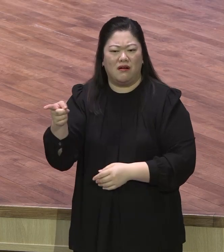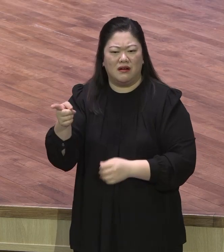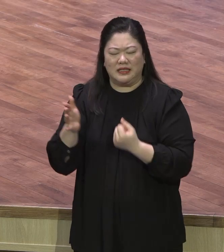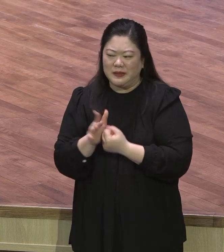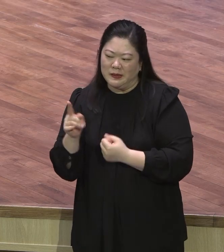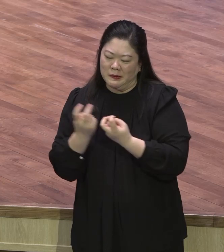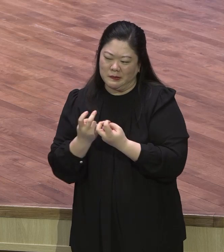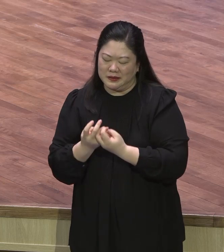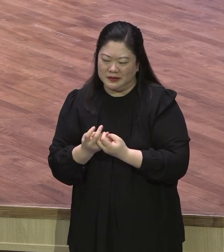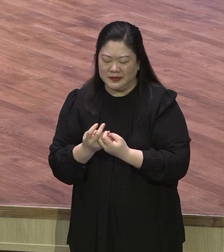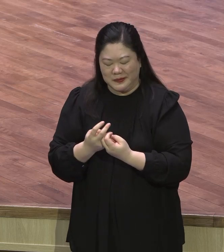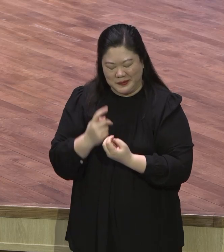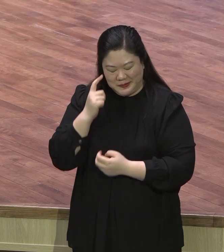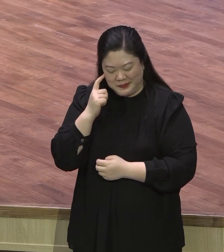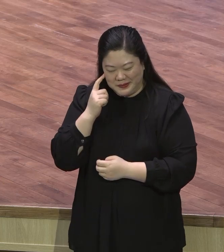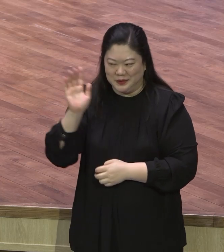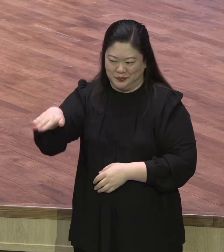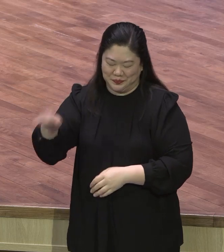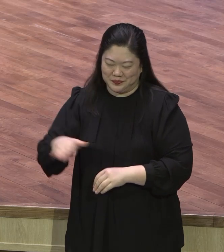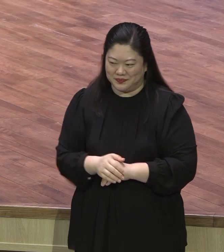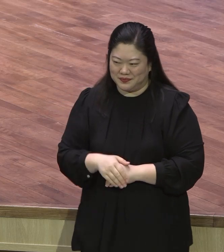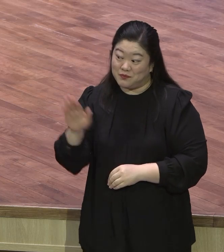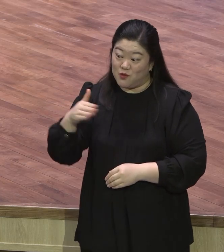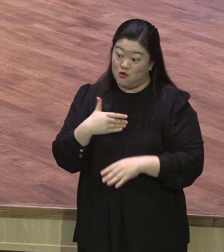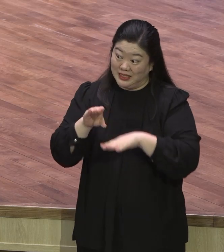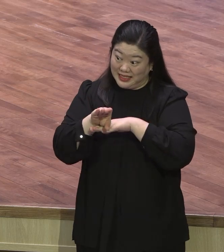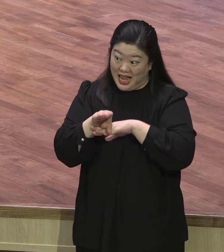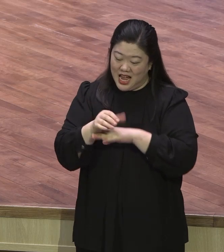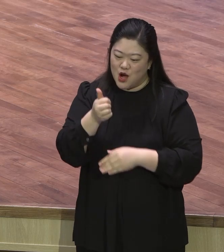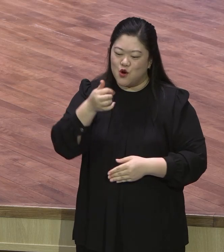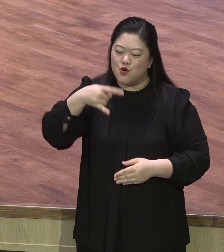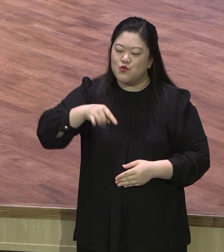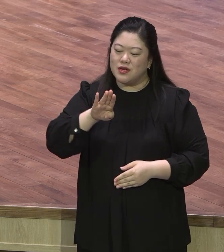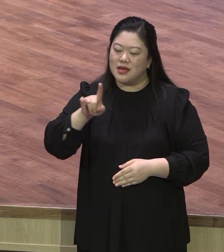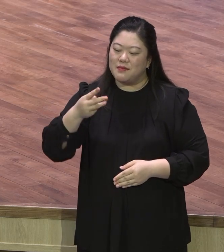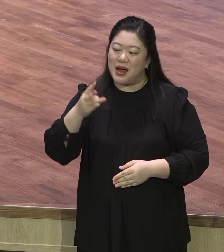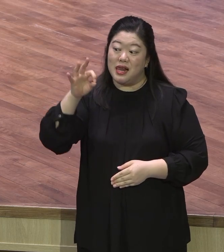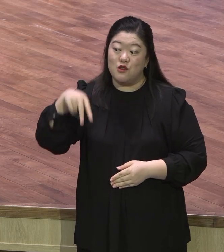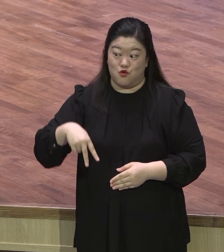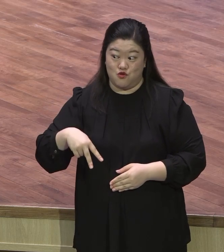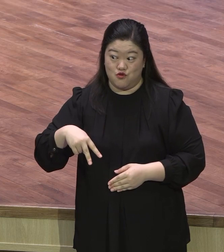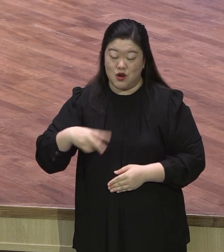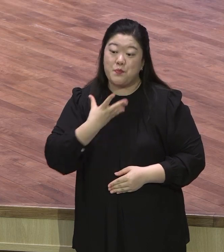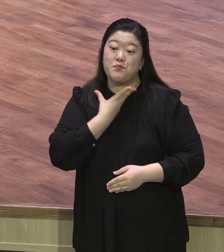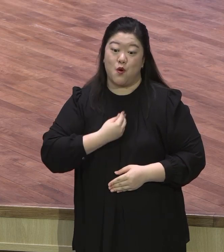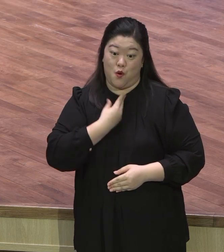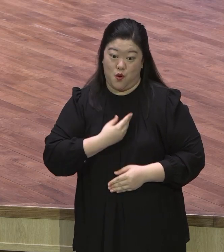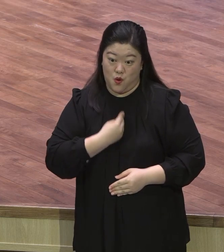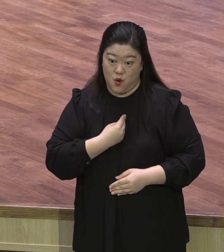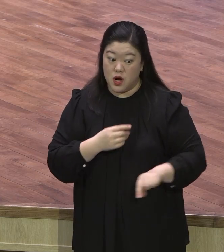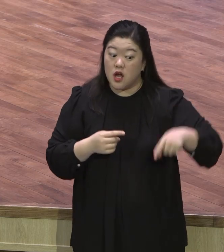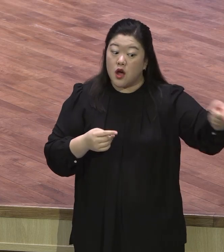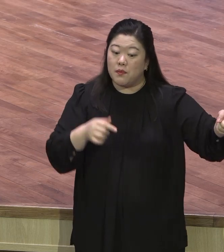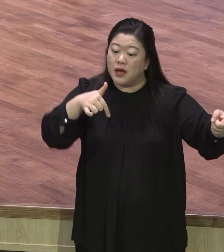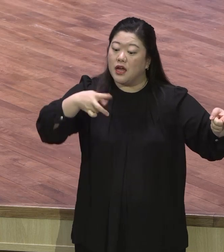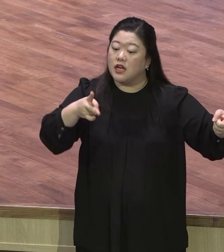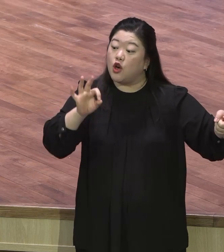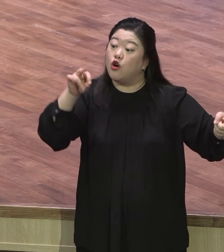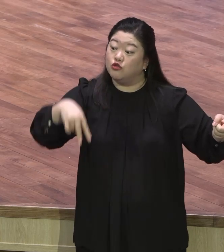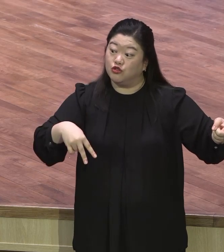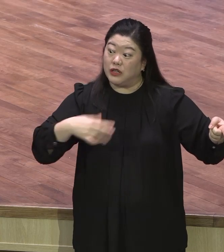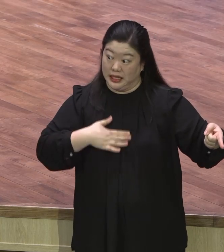우리 차는 휘발유를 먹고 옆집 차는 경유를 먹는데 나는 뭘 먹는 줄